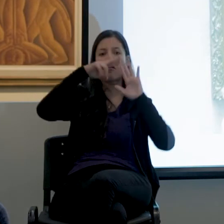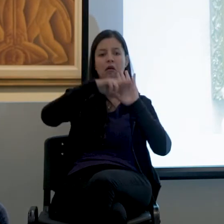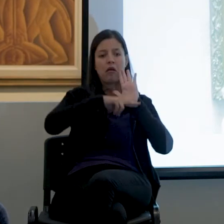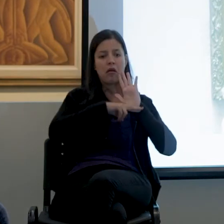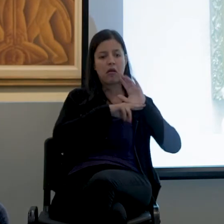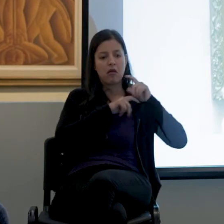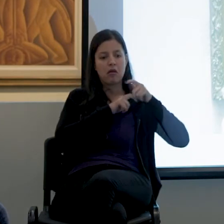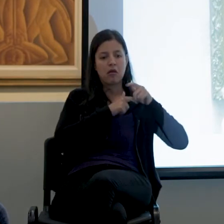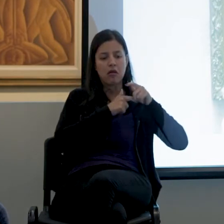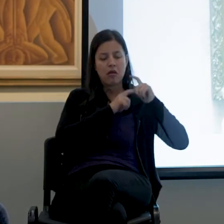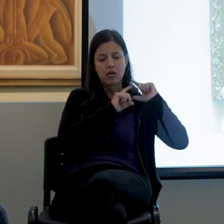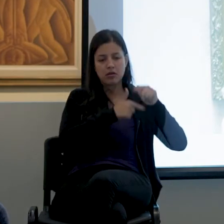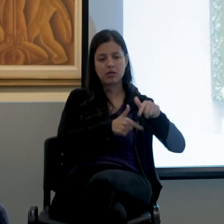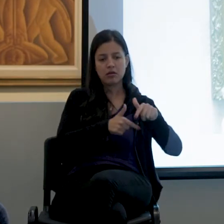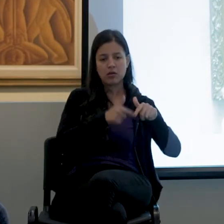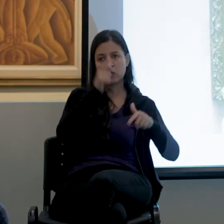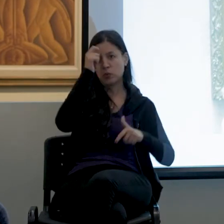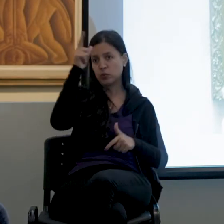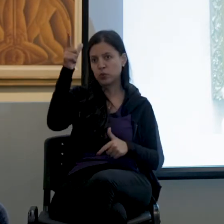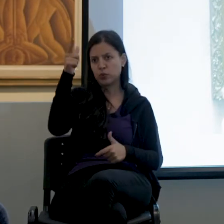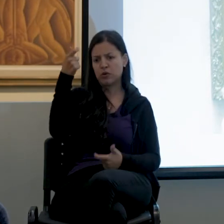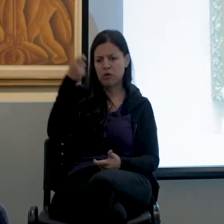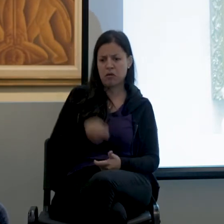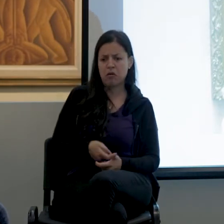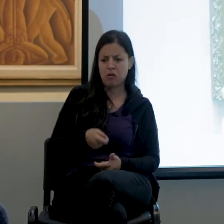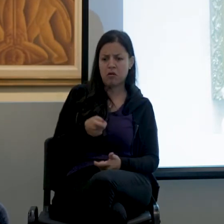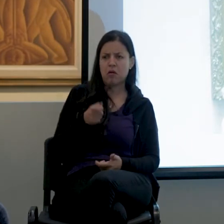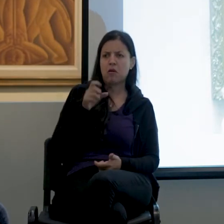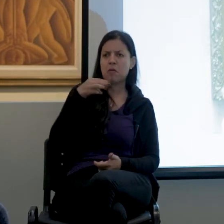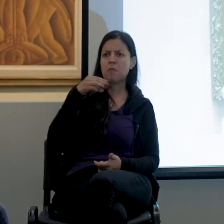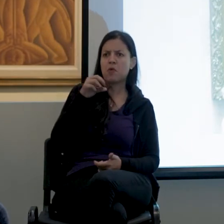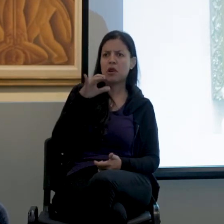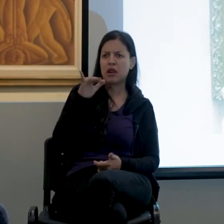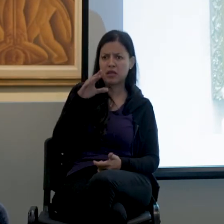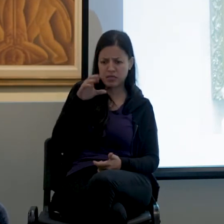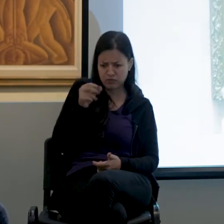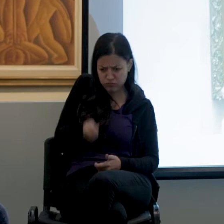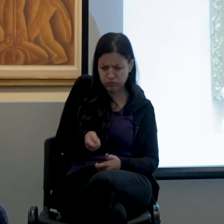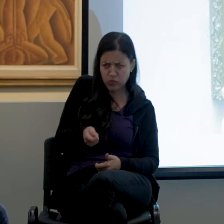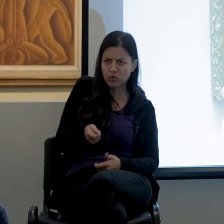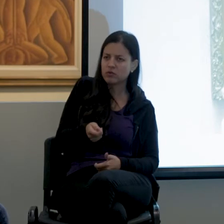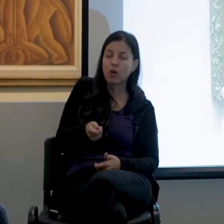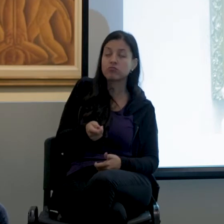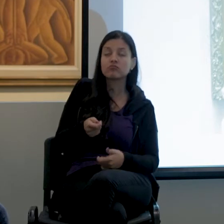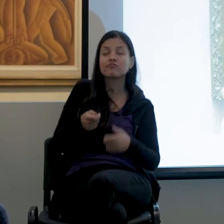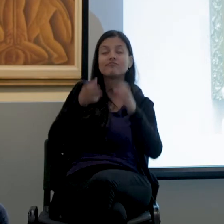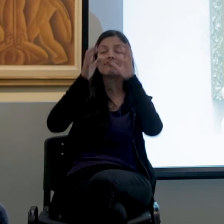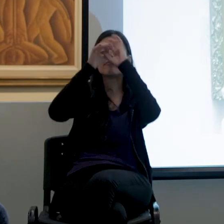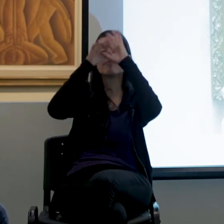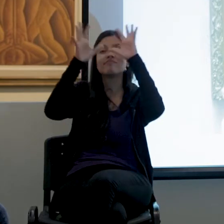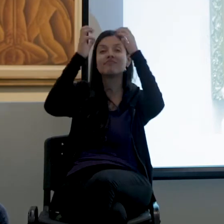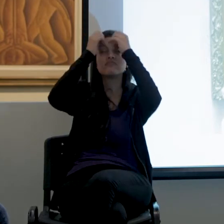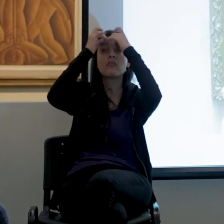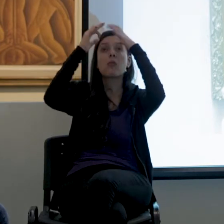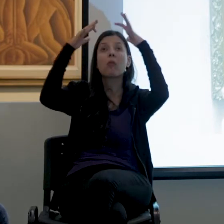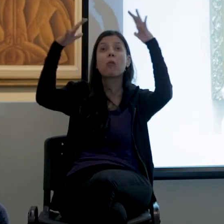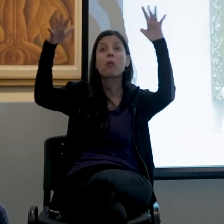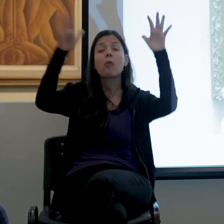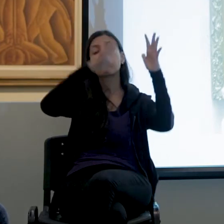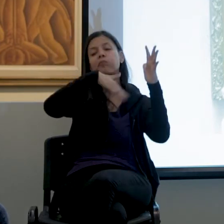à cultura massificante, ao moralismo, ao diabo quatro da arte europeia. Será esse mundo que vai nos inspirar.